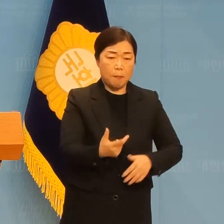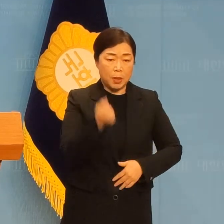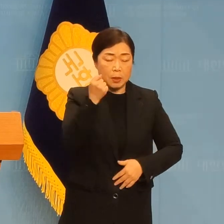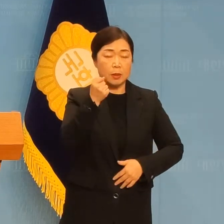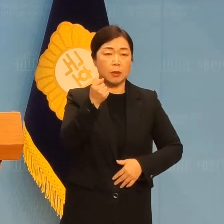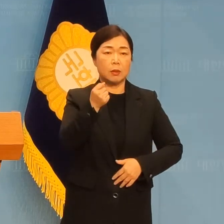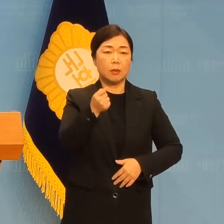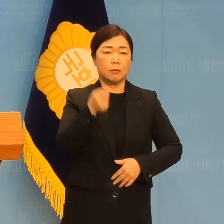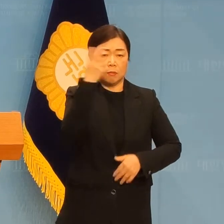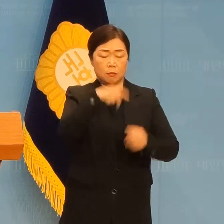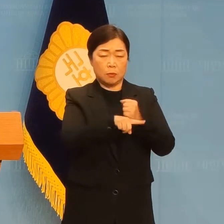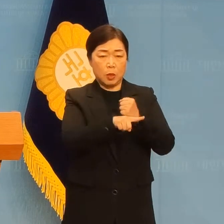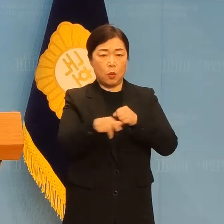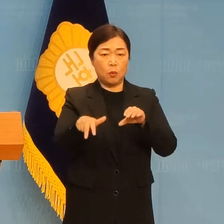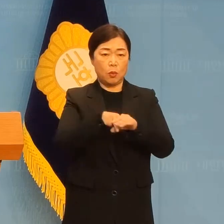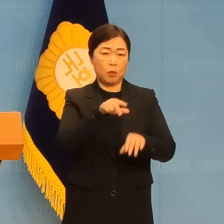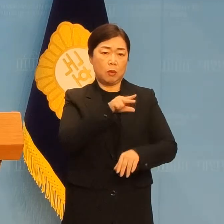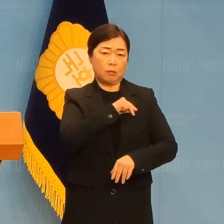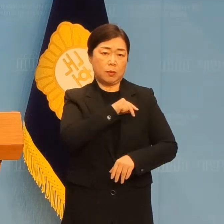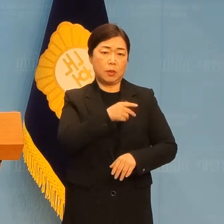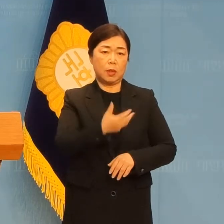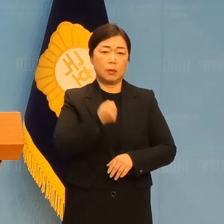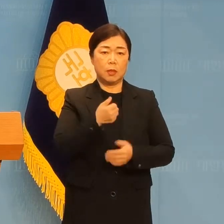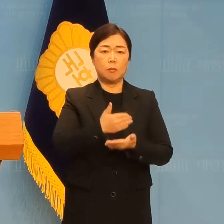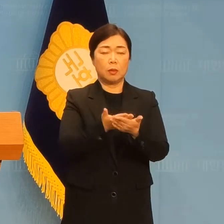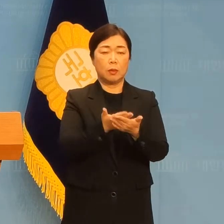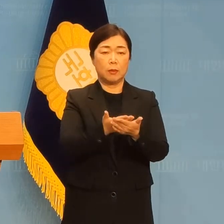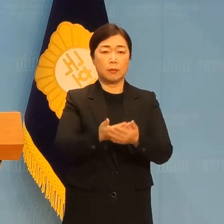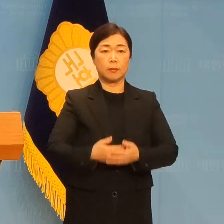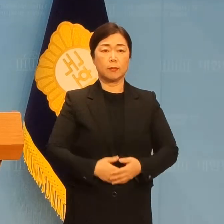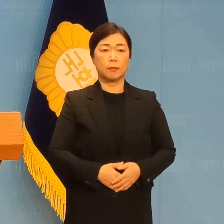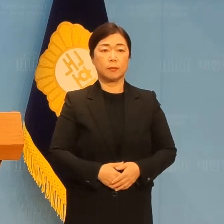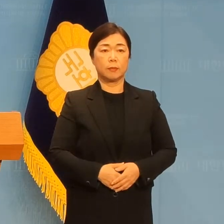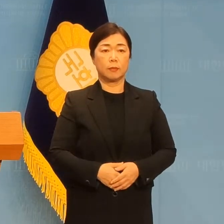것을 강력히 촉구합니다. 두 번째,